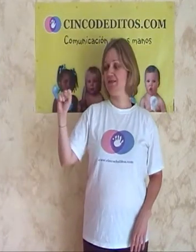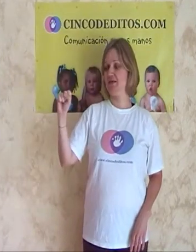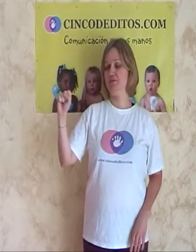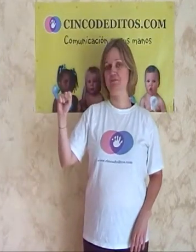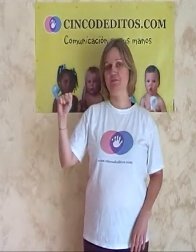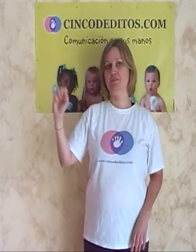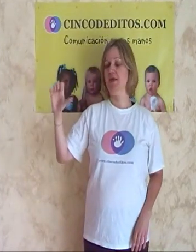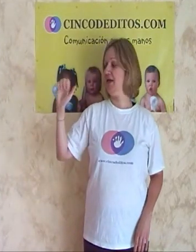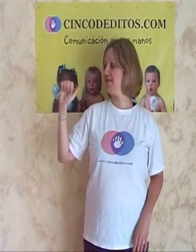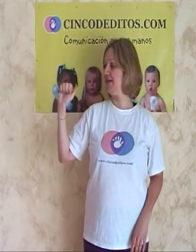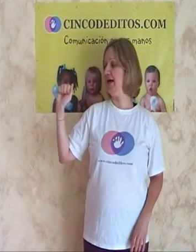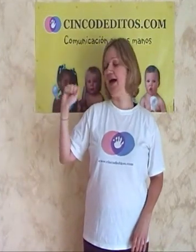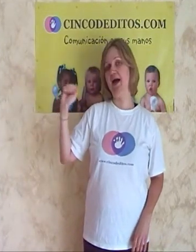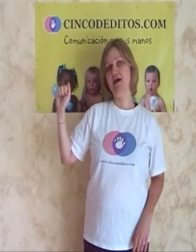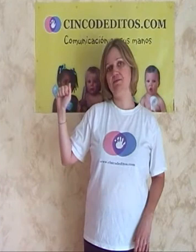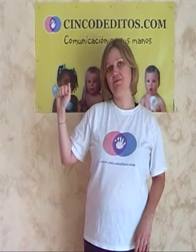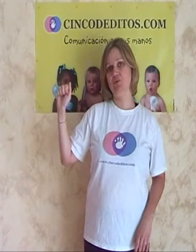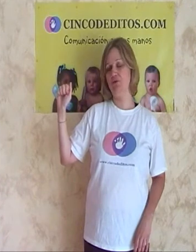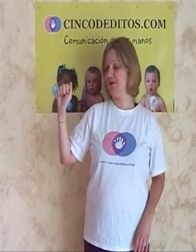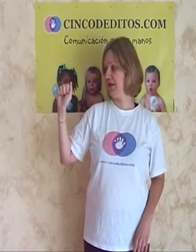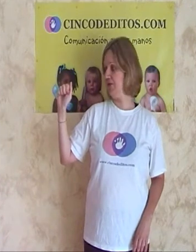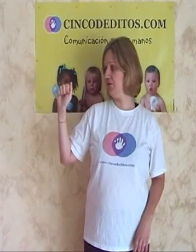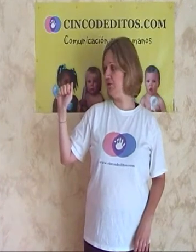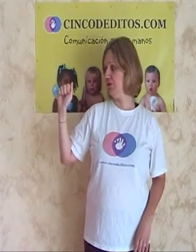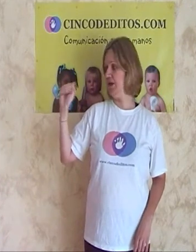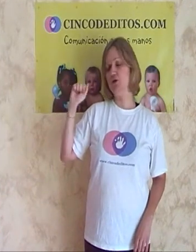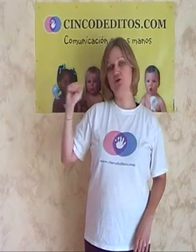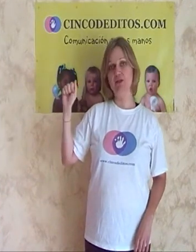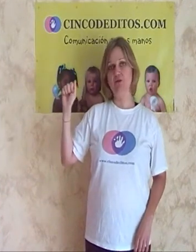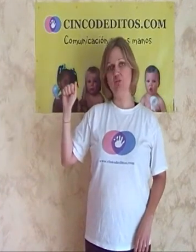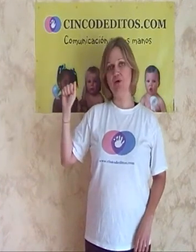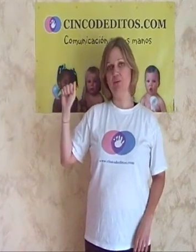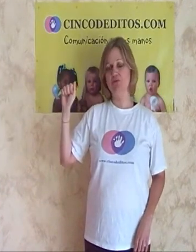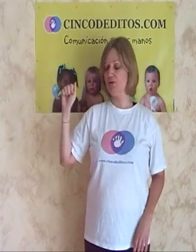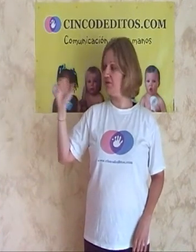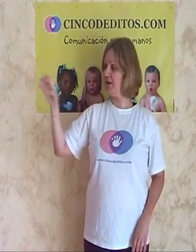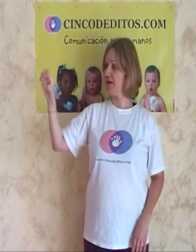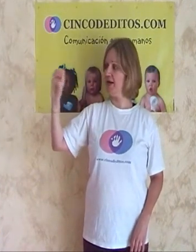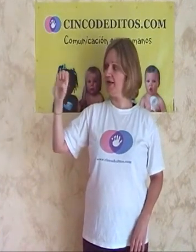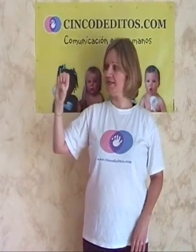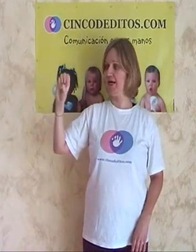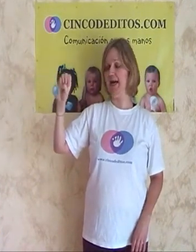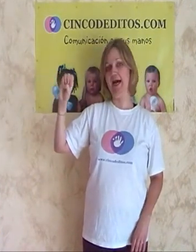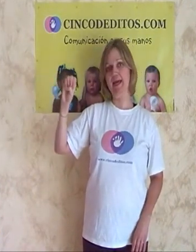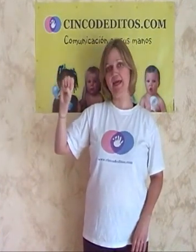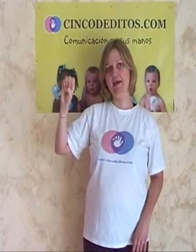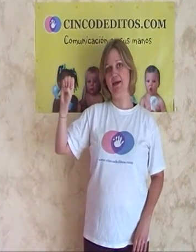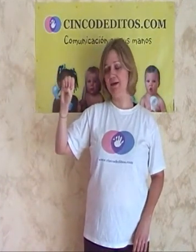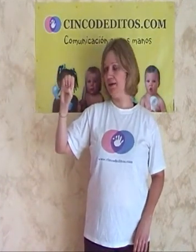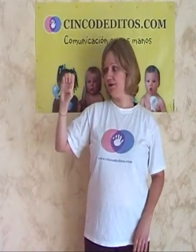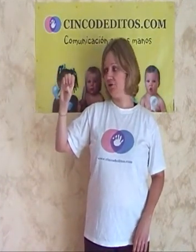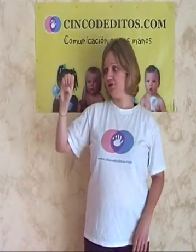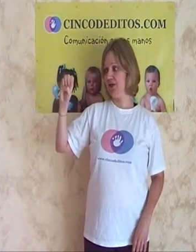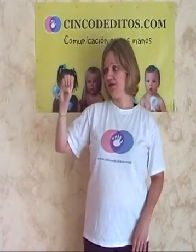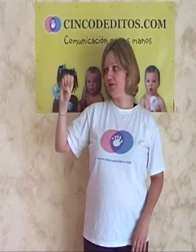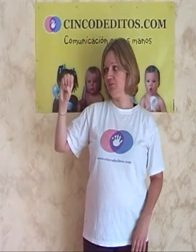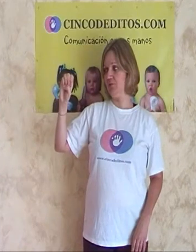S. Estará la A, puño cerrado, con el dedo pulgar apuntado hacia arriba. Estará en la E, con el dedo